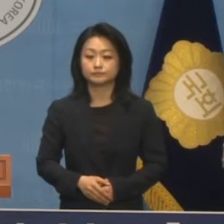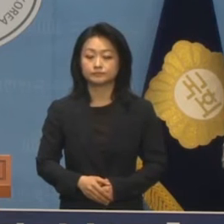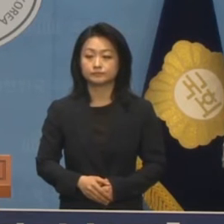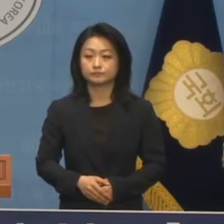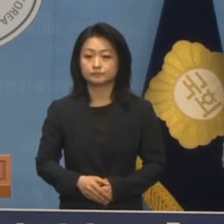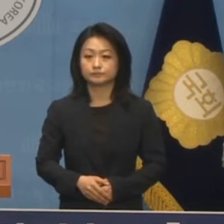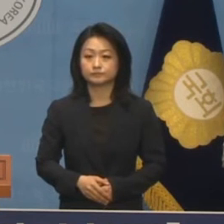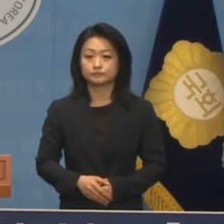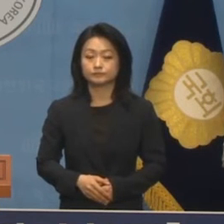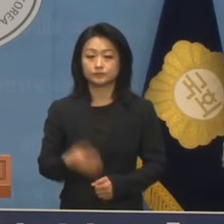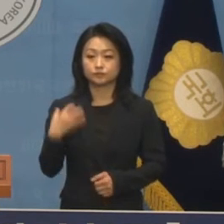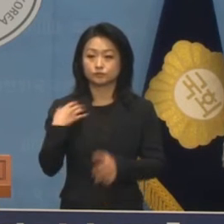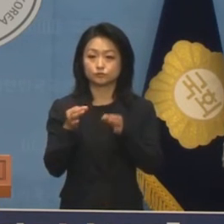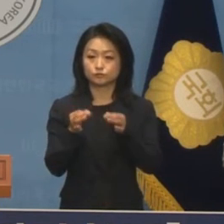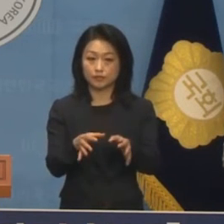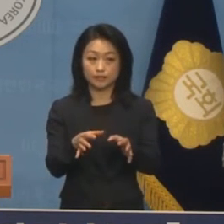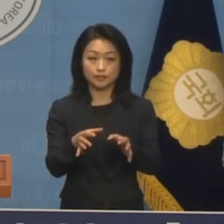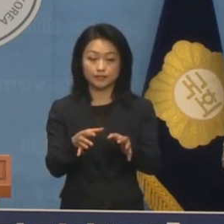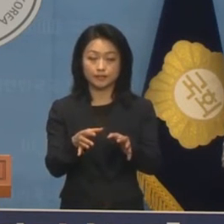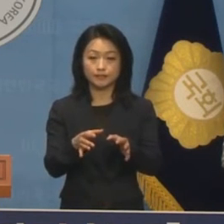우리 이 주체는